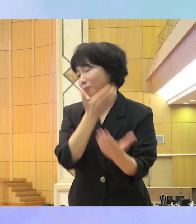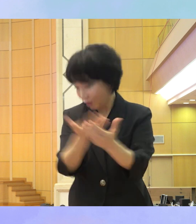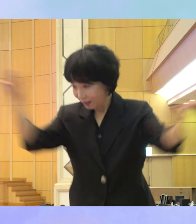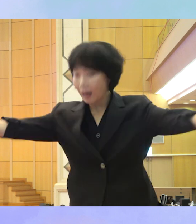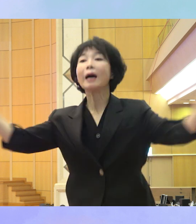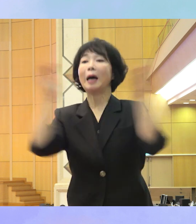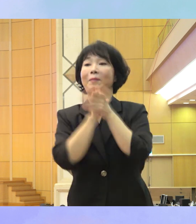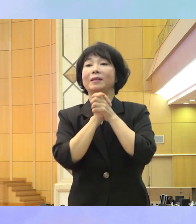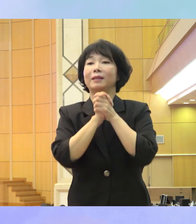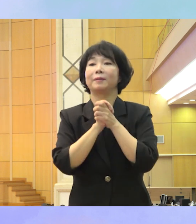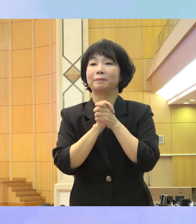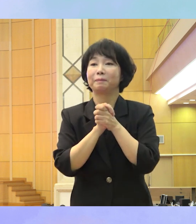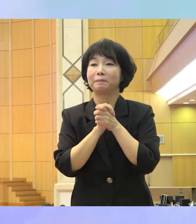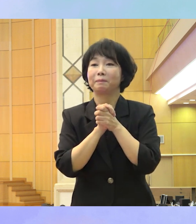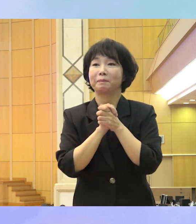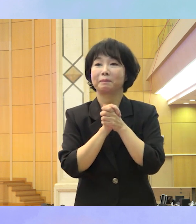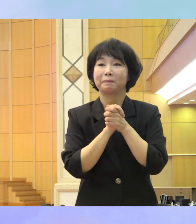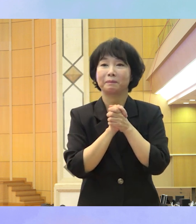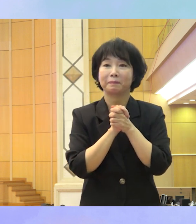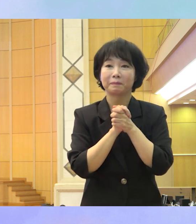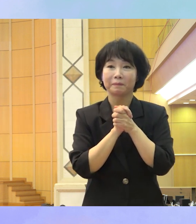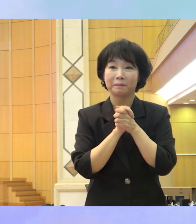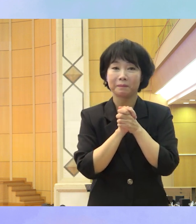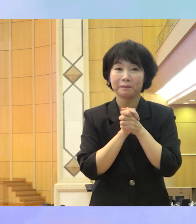할렐루야. 여러분의 신앙이